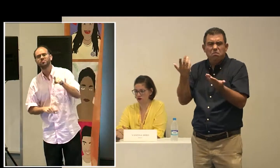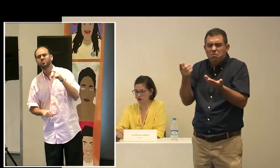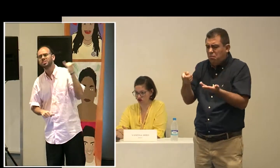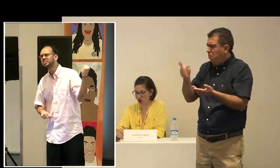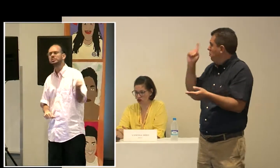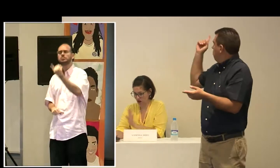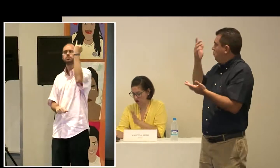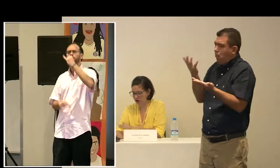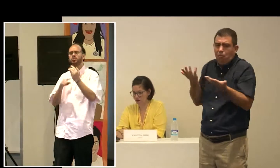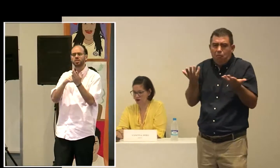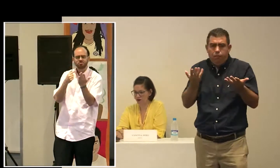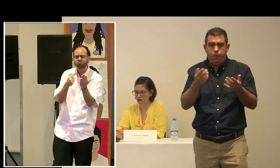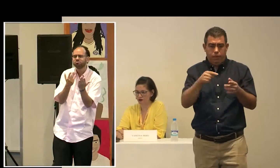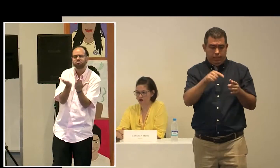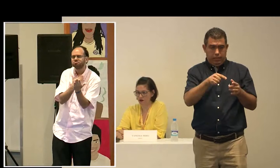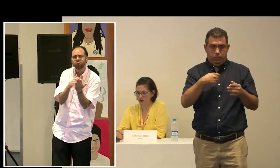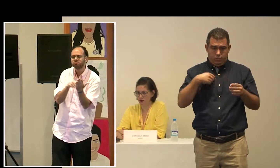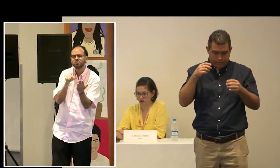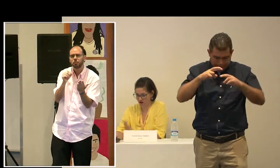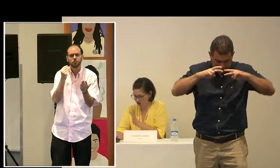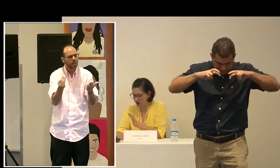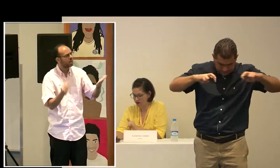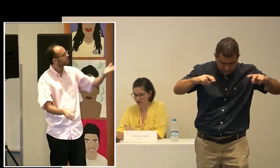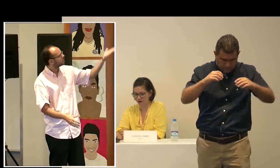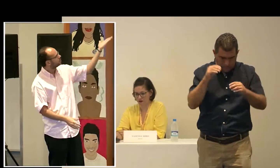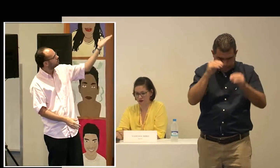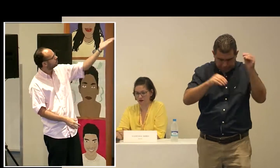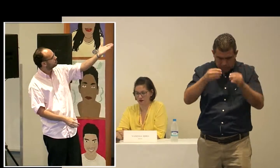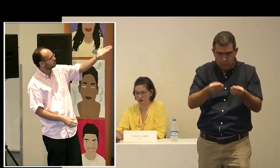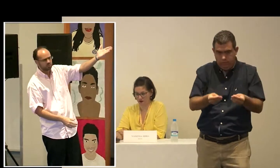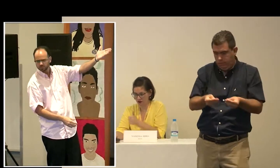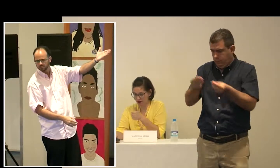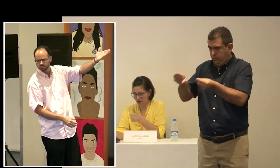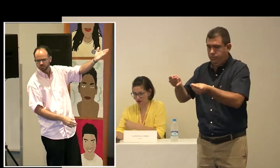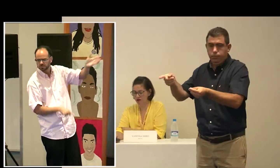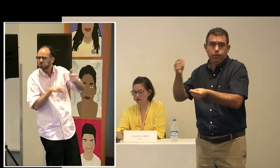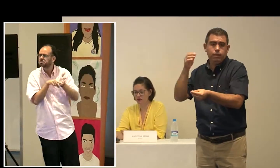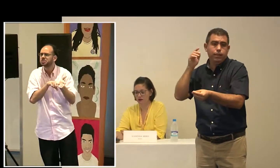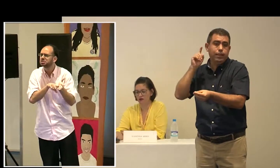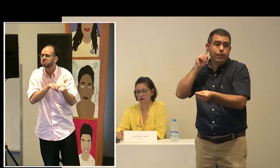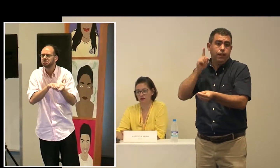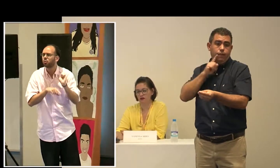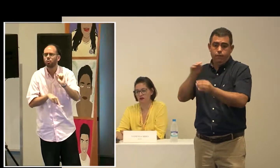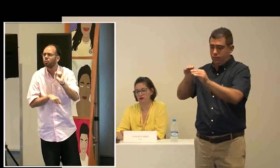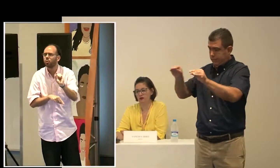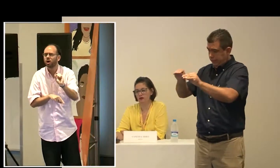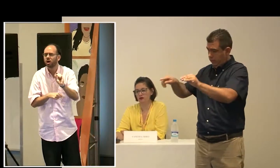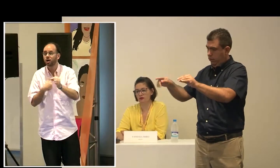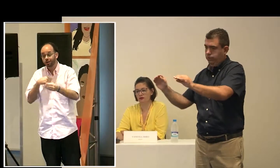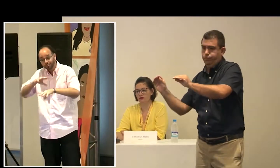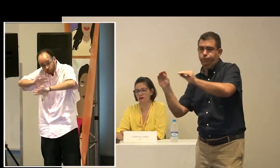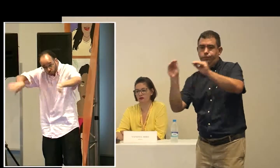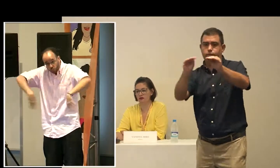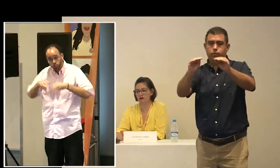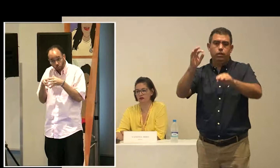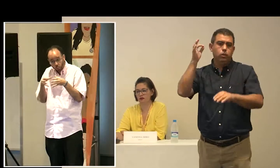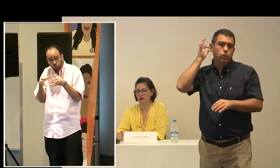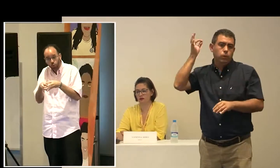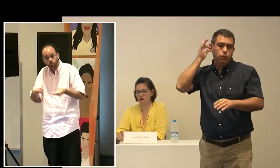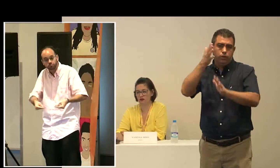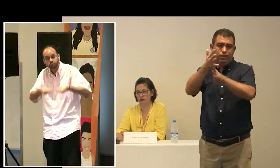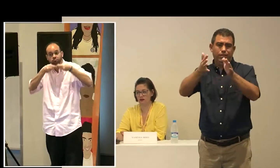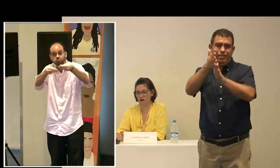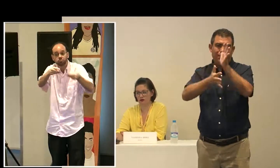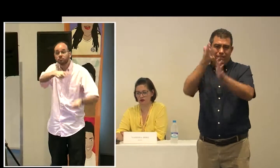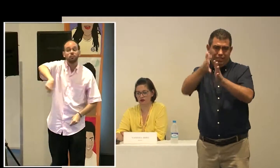sinais boliviana dentro da comunidade surda. Vocês podem ver esses livros, né? E talvez se